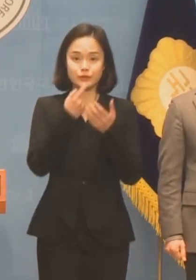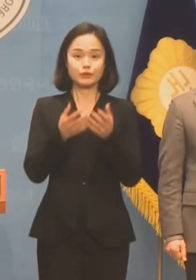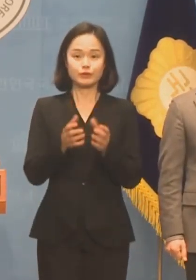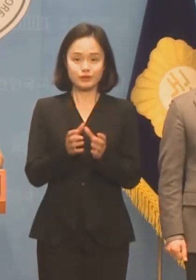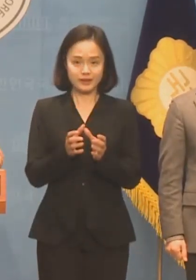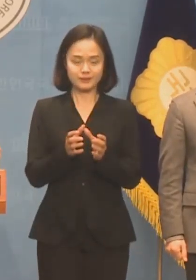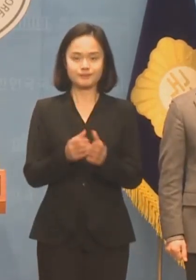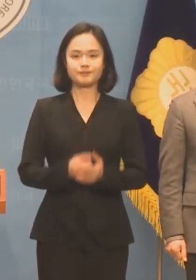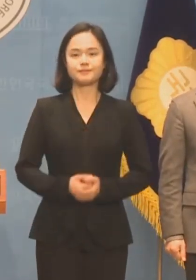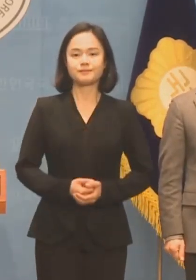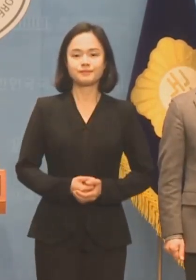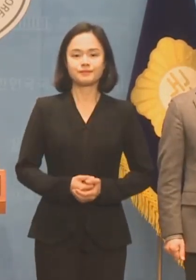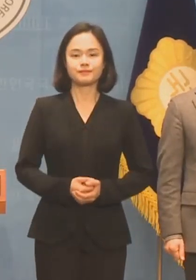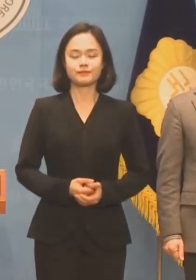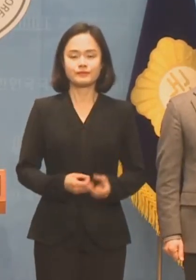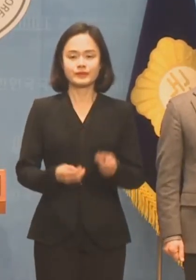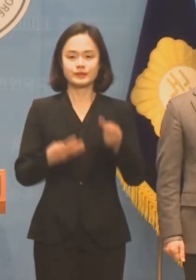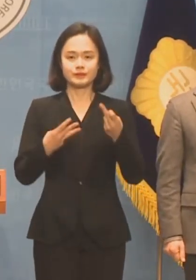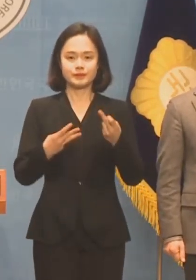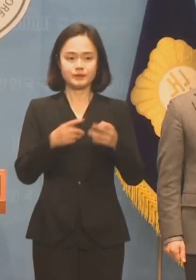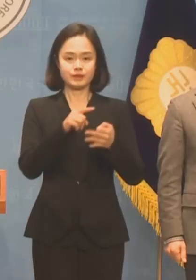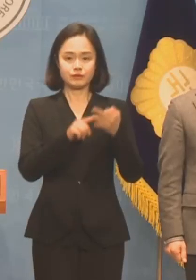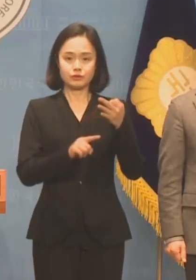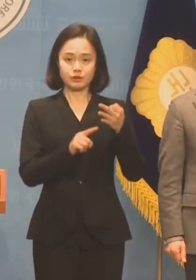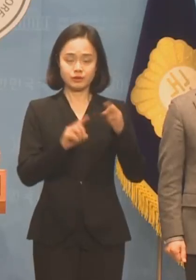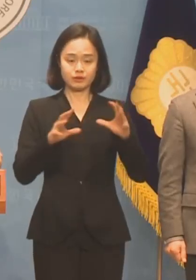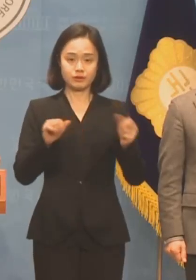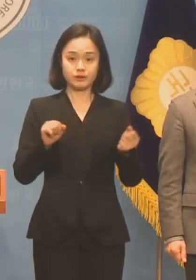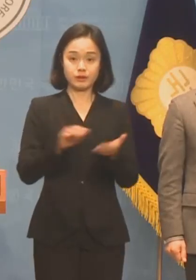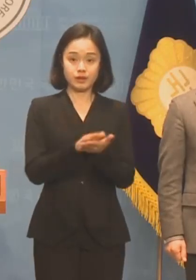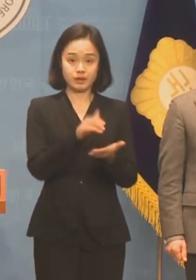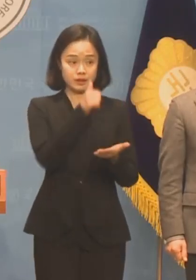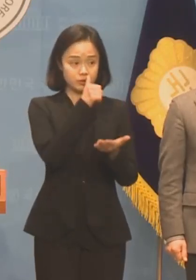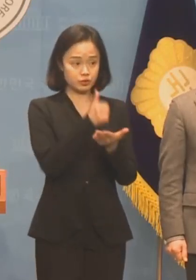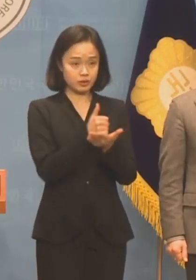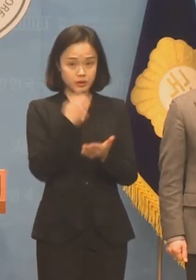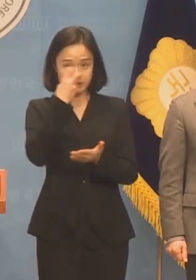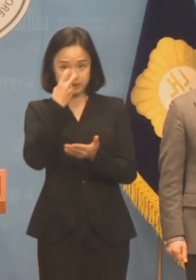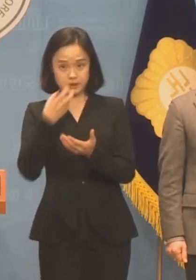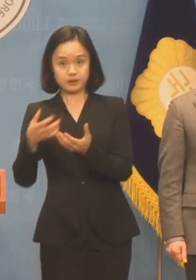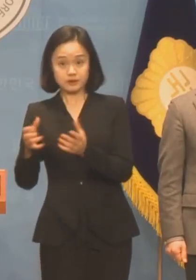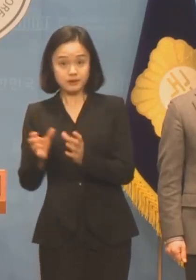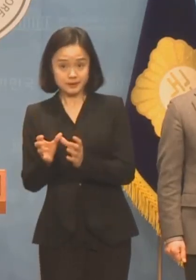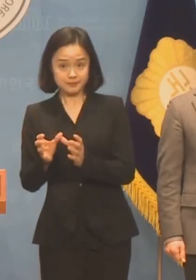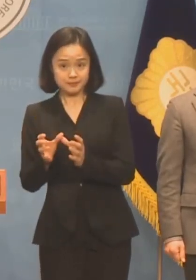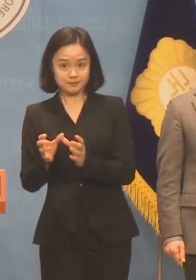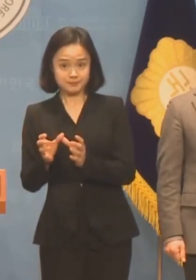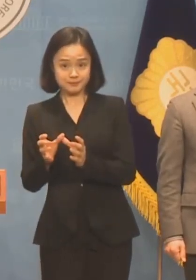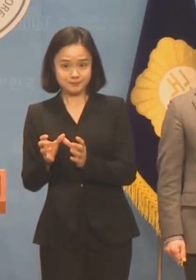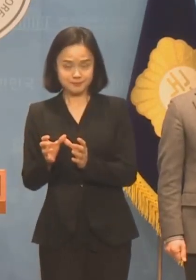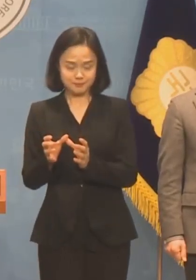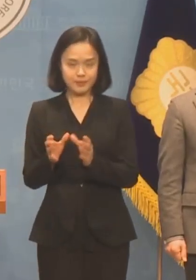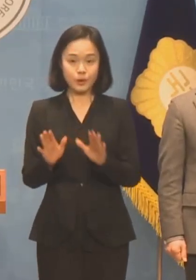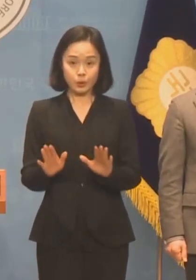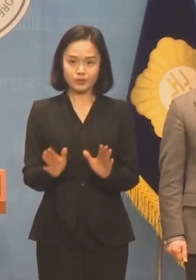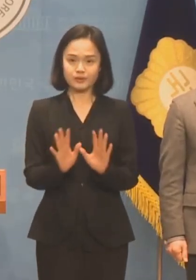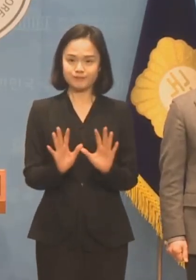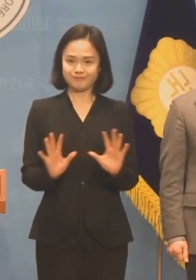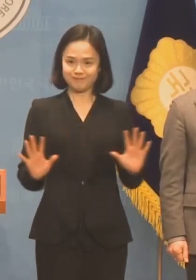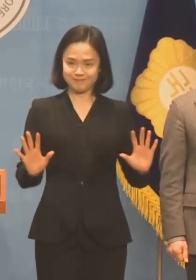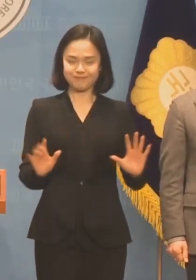더불어민주당 12.3 윤석열 내란 사태 진상조사단에서 기자회견을 하기